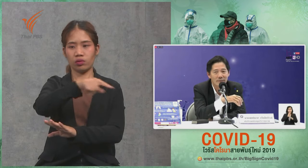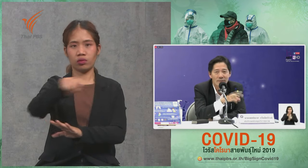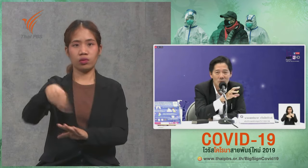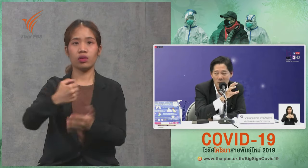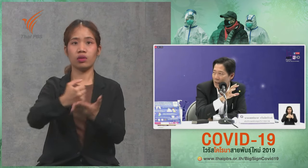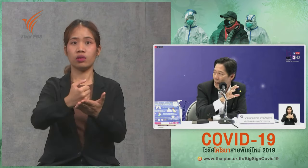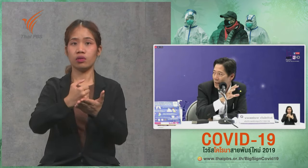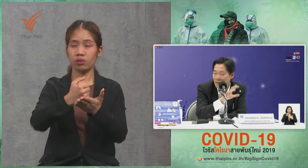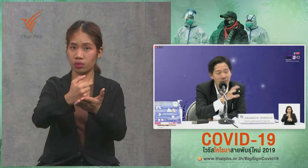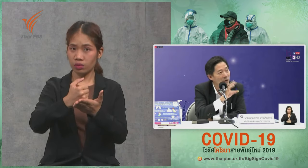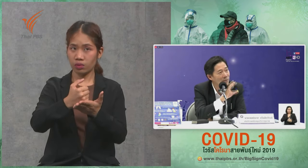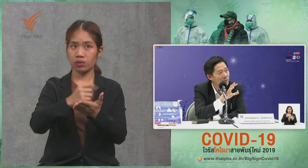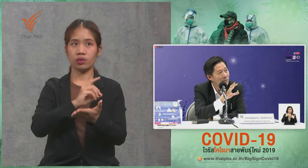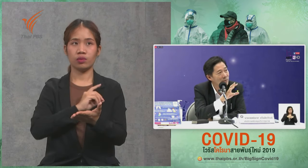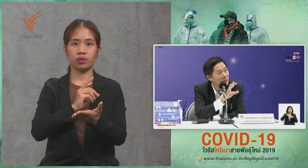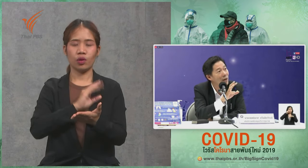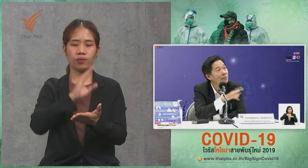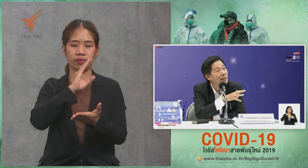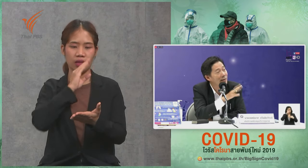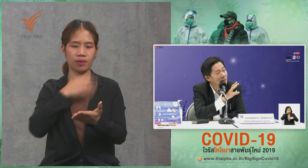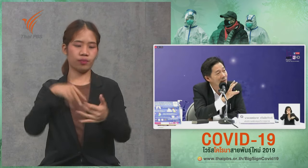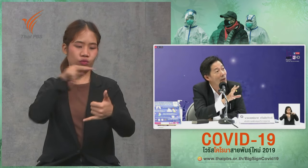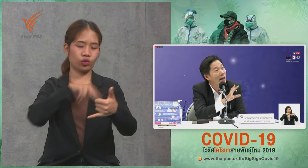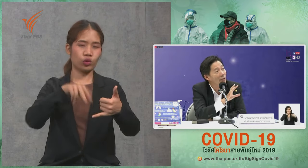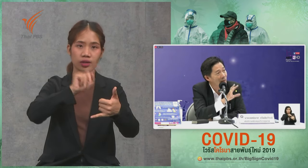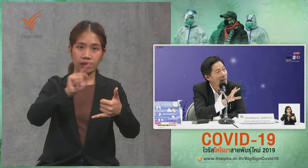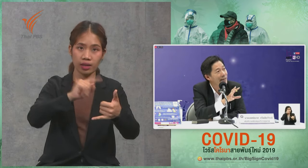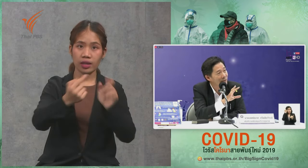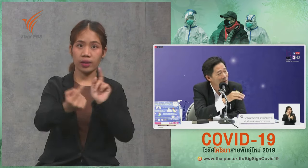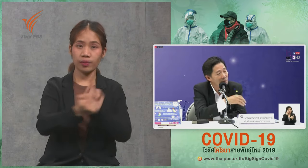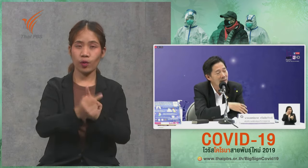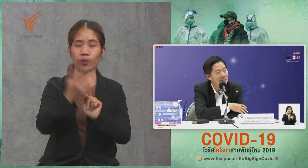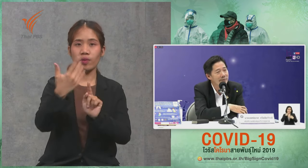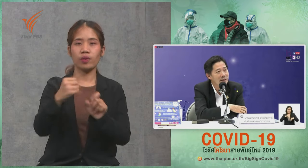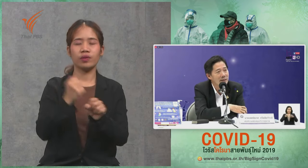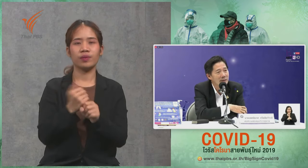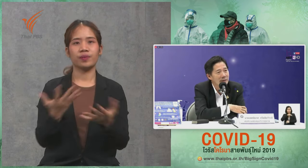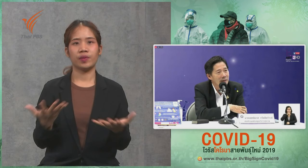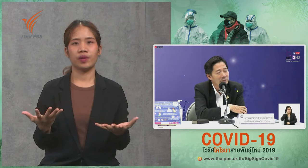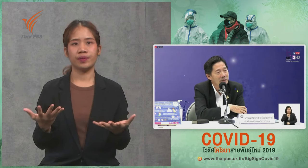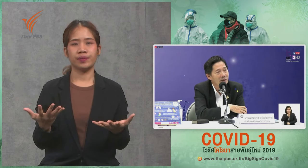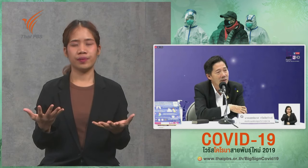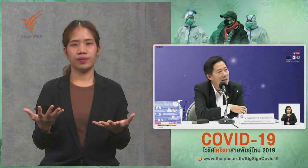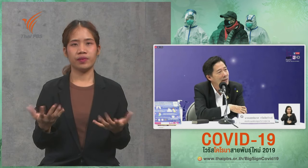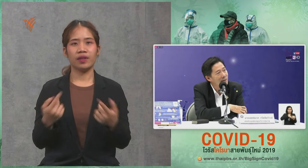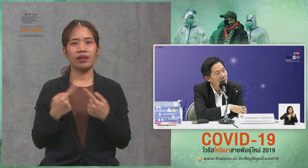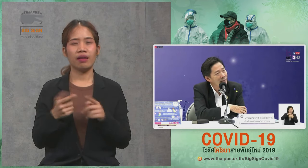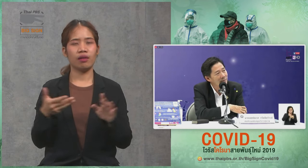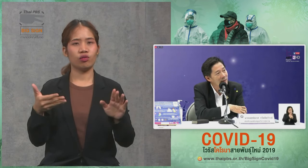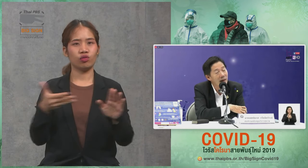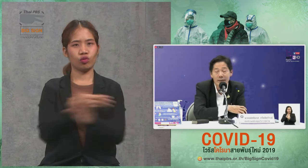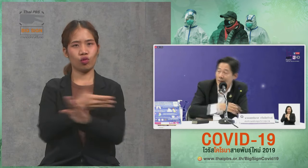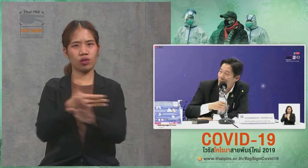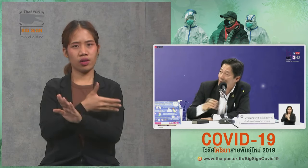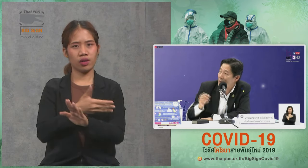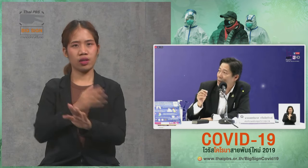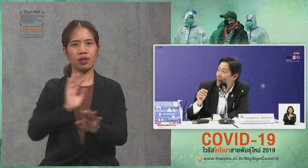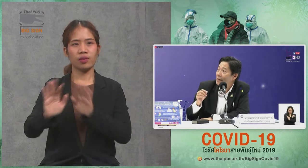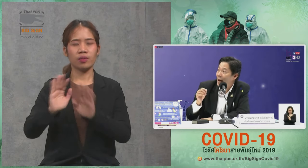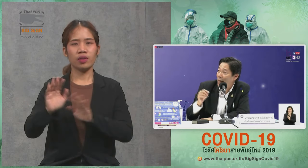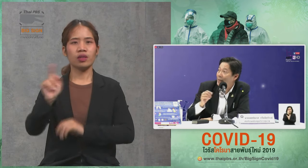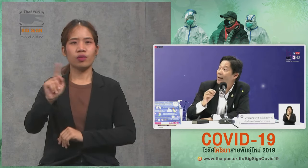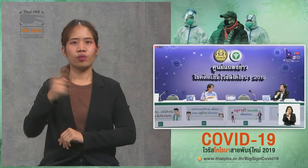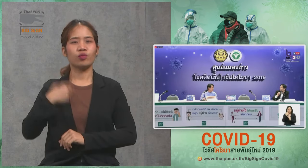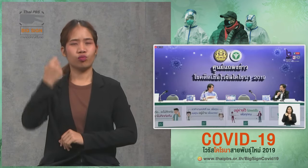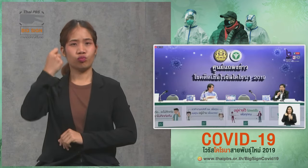อบตรวจที่ไหนพบว่าต้องแอดมิดหรือดูแลคนไข้จนที่นั่นแต่พอดีก่อนหน้านี้สักระยะหนึ่งผมก็เจอไก